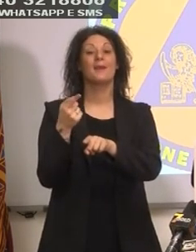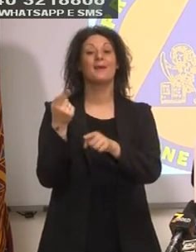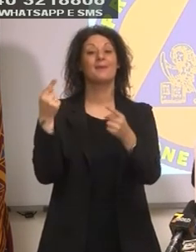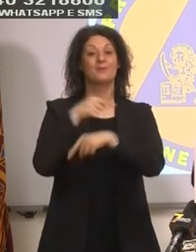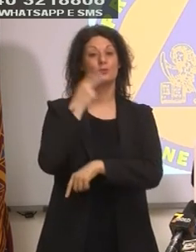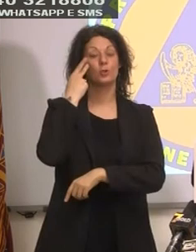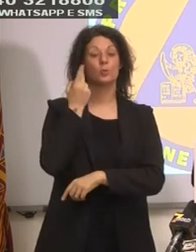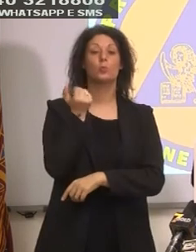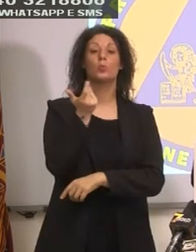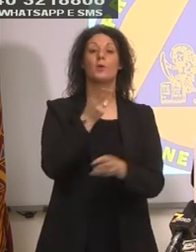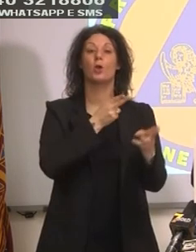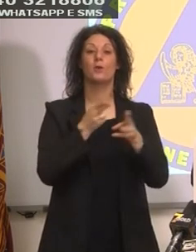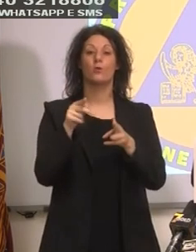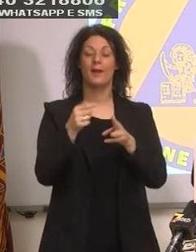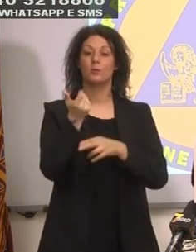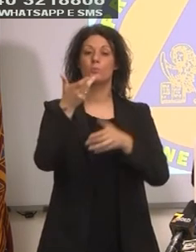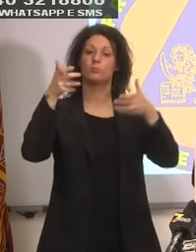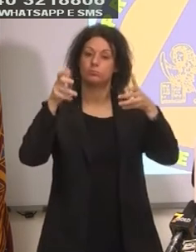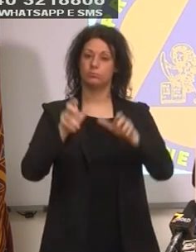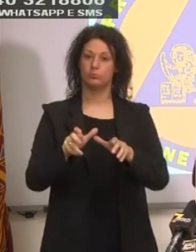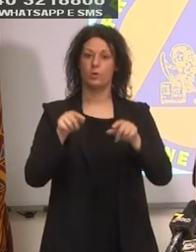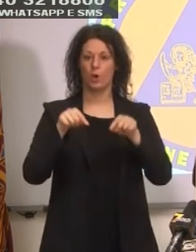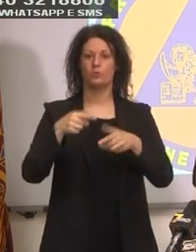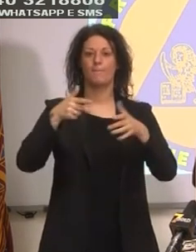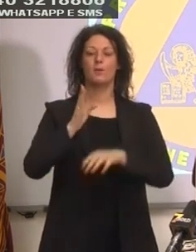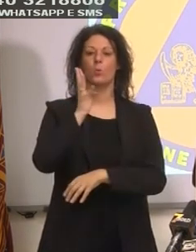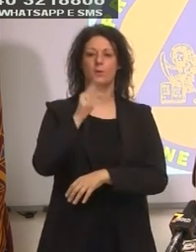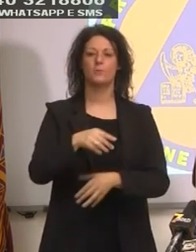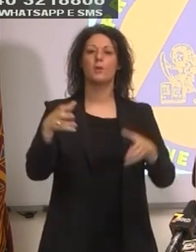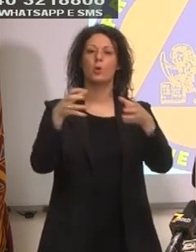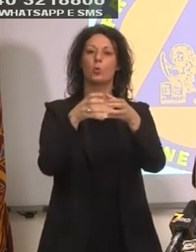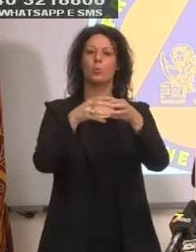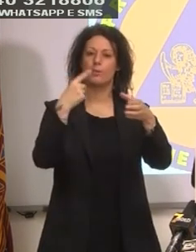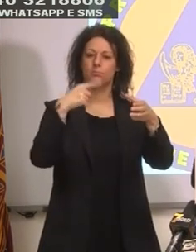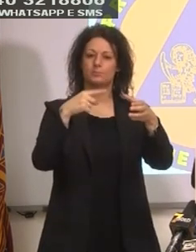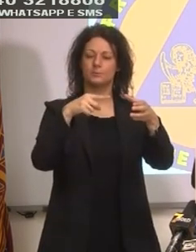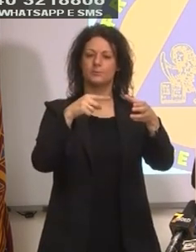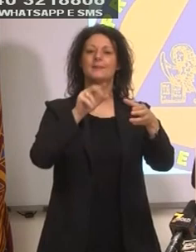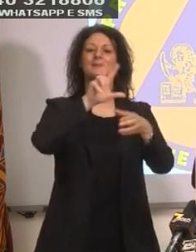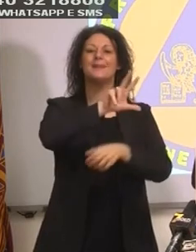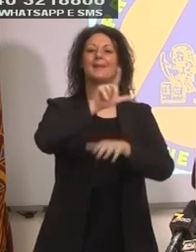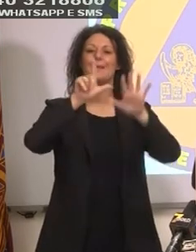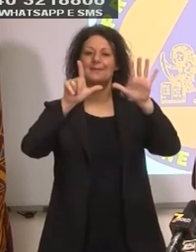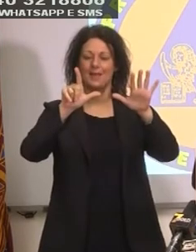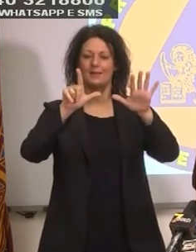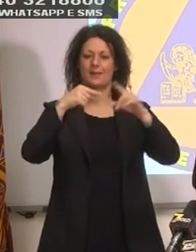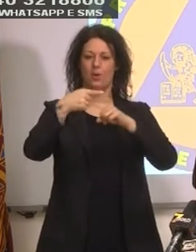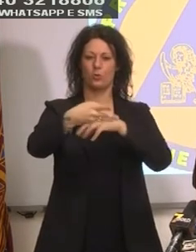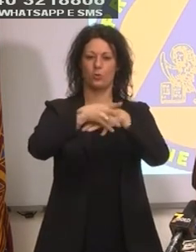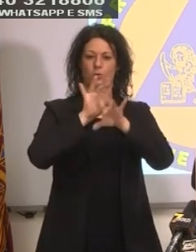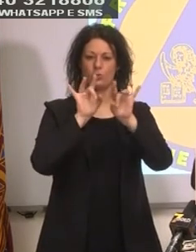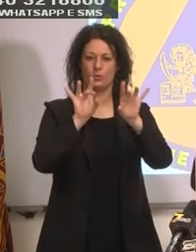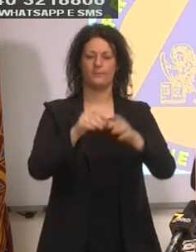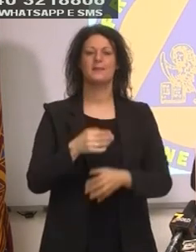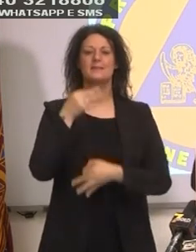a calare, sono meno 14, dei quali 254, dei quali 37 positivi. Quindi